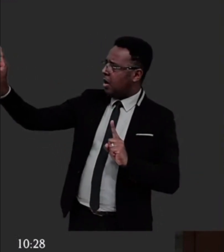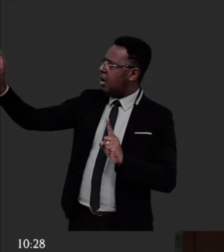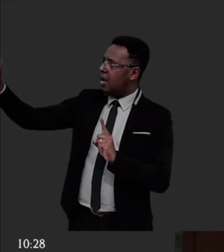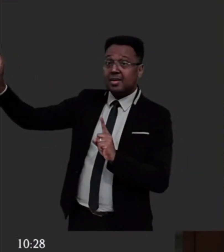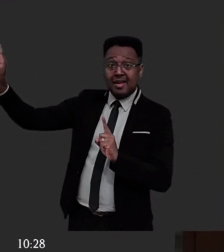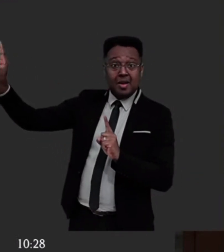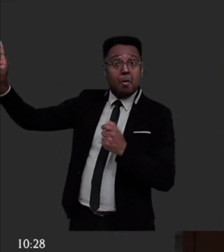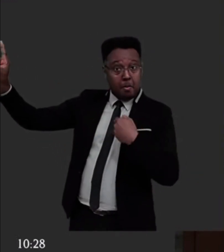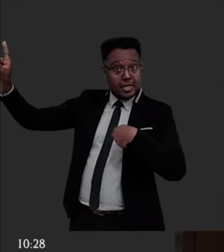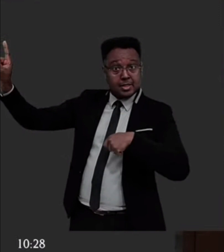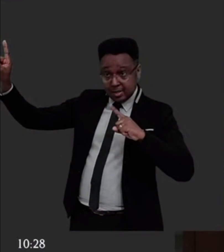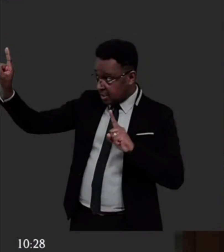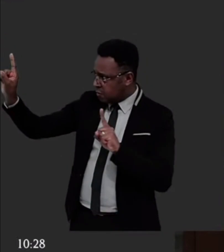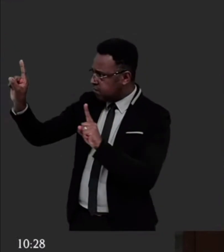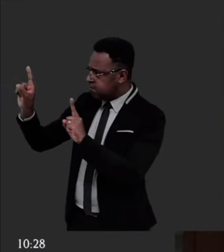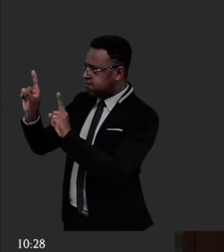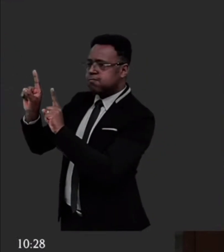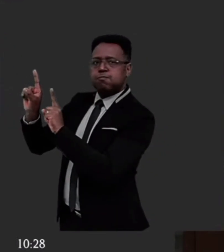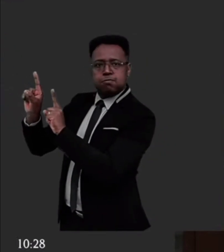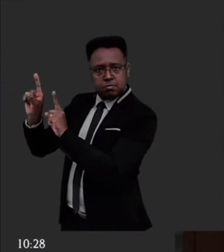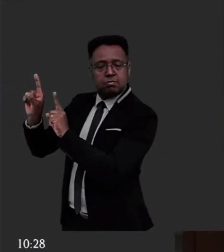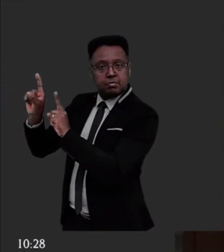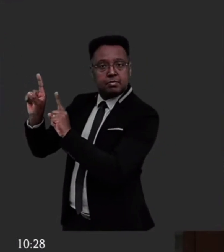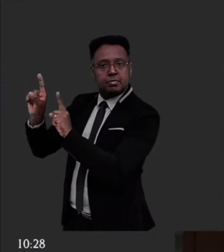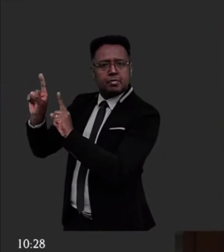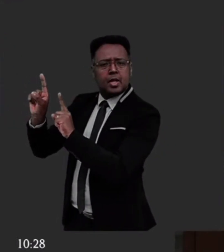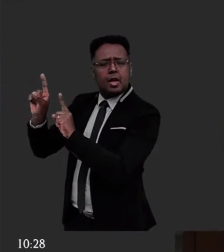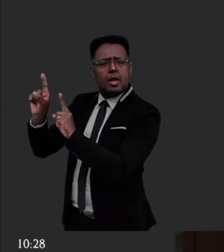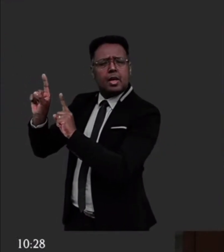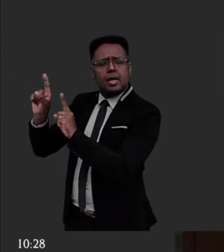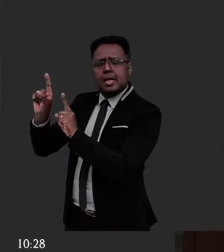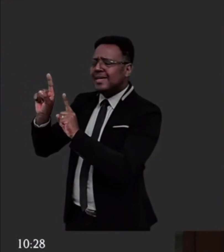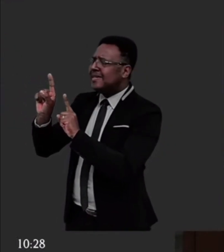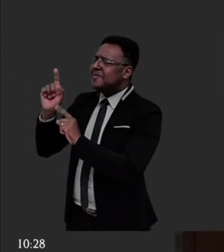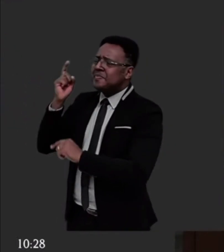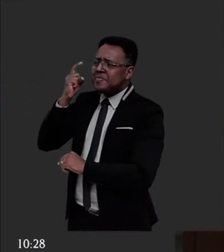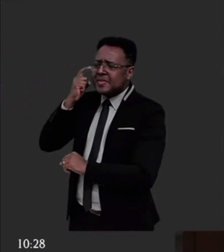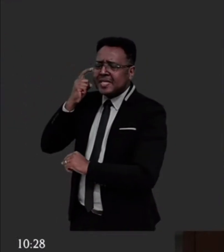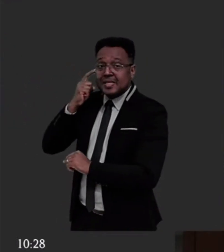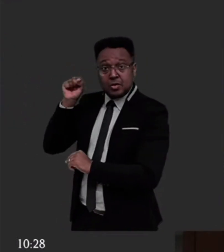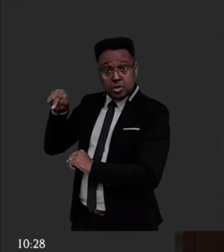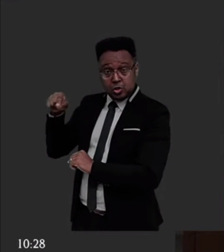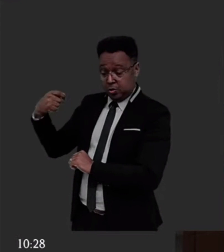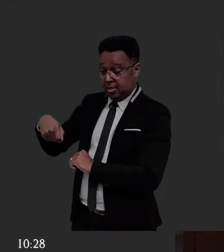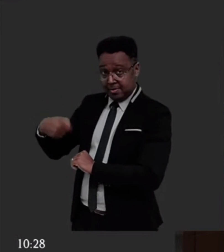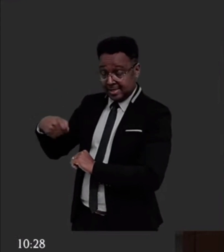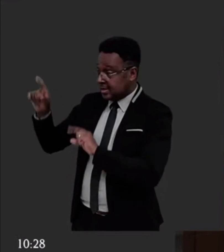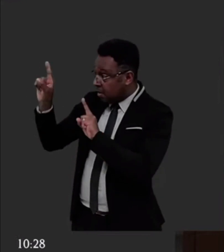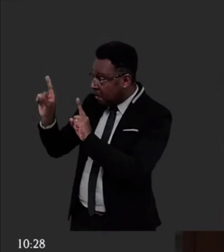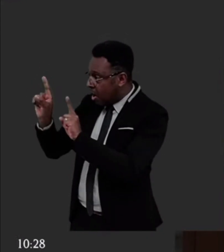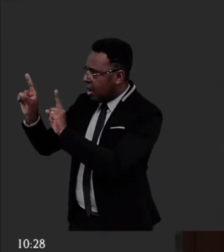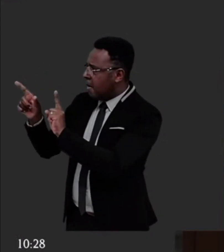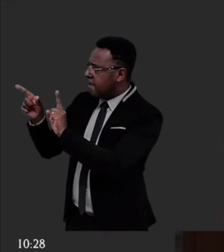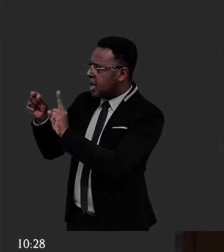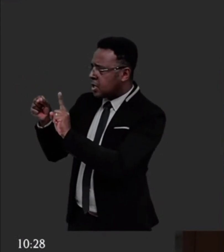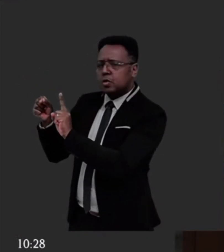E dentro deste conceito de seguir o Senhor de perto, nós vamos apresentar aqui uma carta